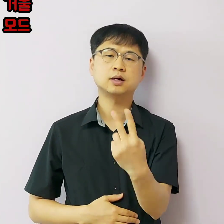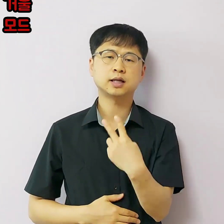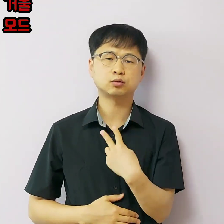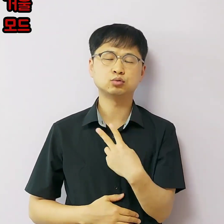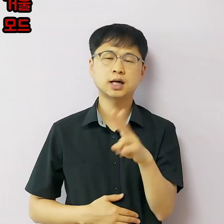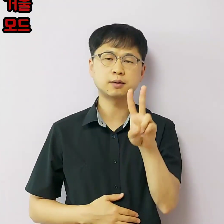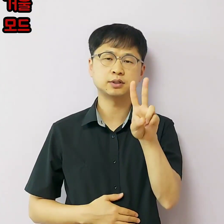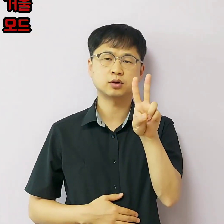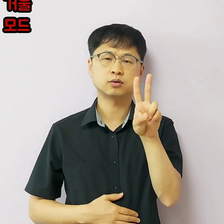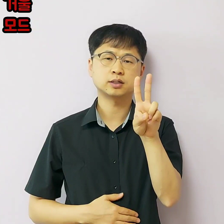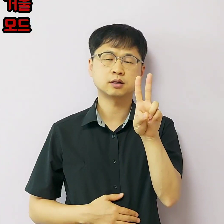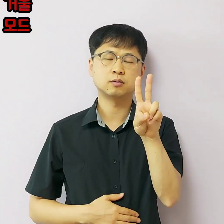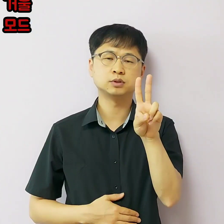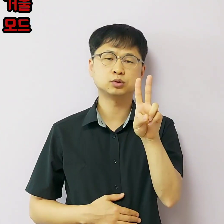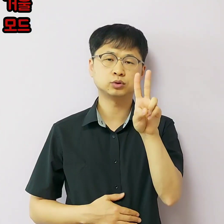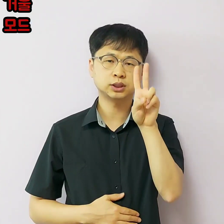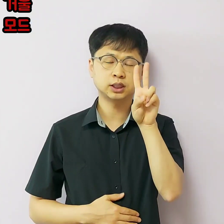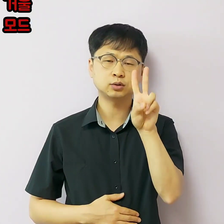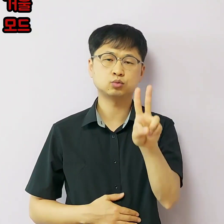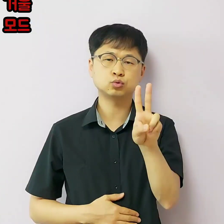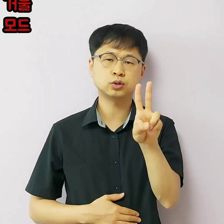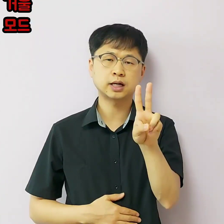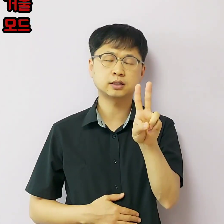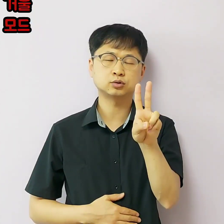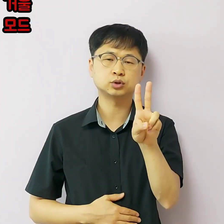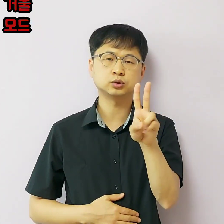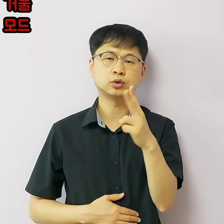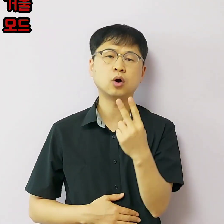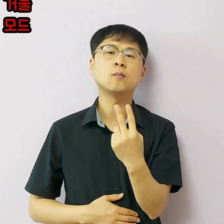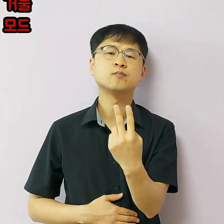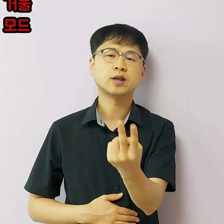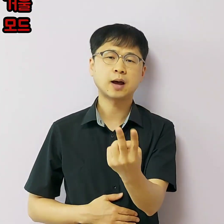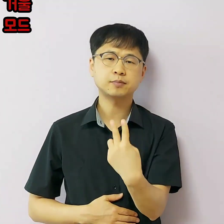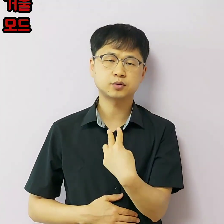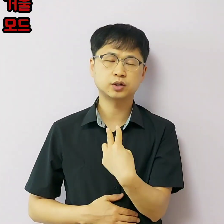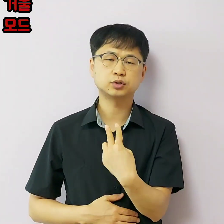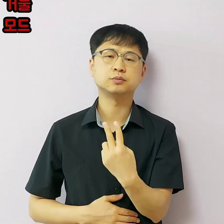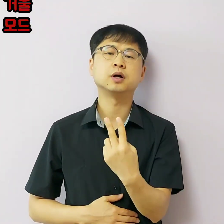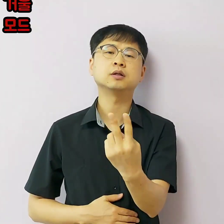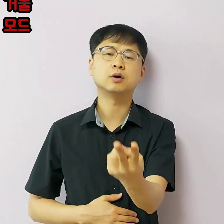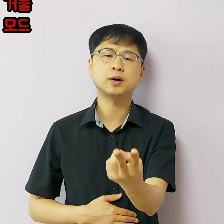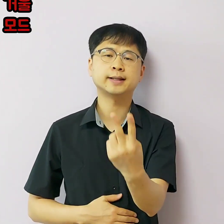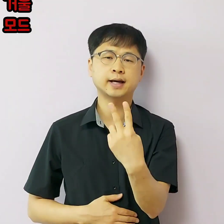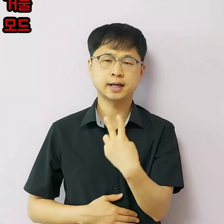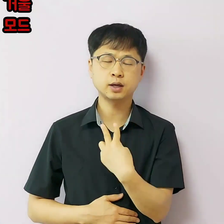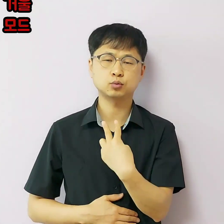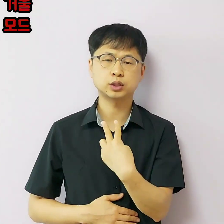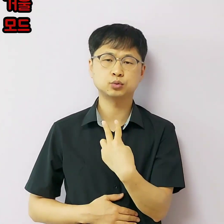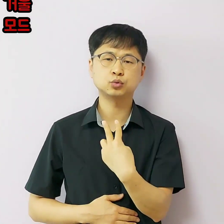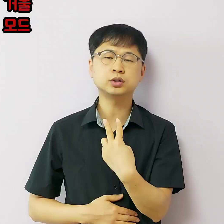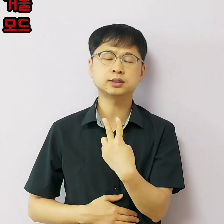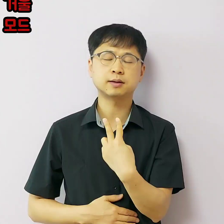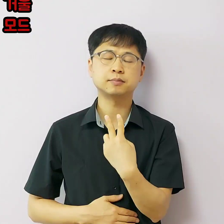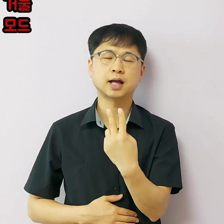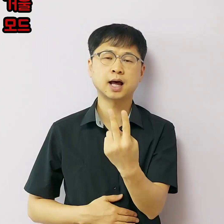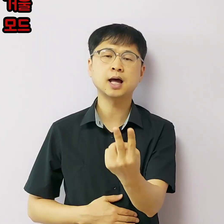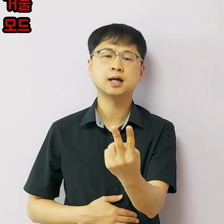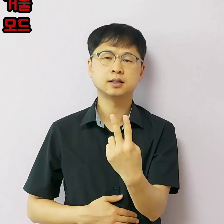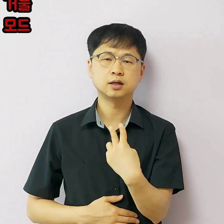당신과 나 두 사람이죠. 그래서 검지 중지 둘을 가르쳐 주시고요. 앞뒤로 해주시면 너와 나의 우리 둘을 뜻합니다.